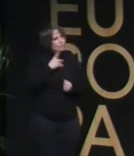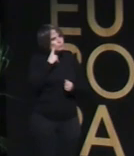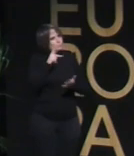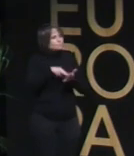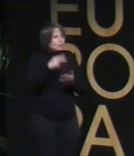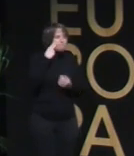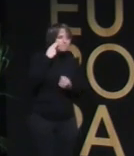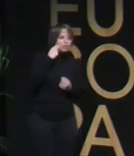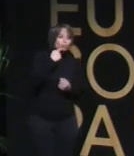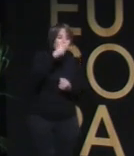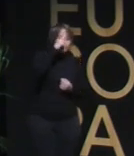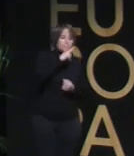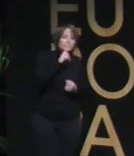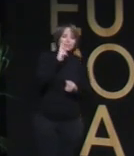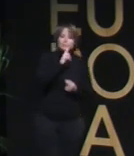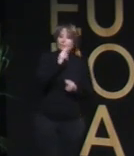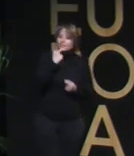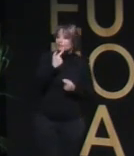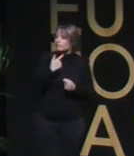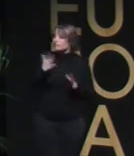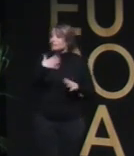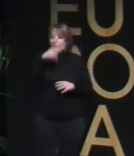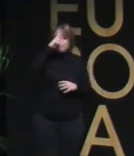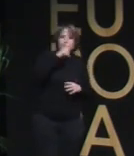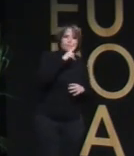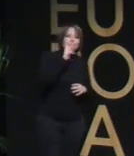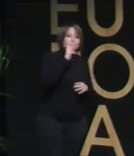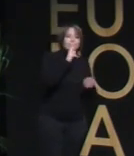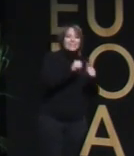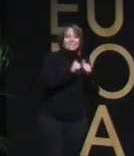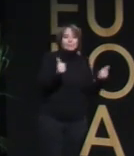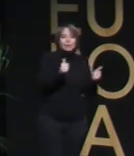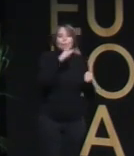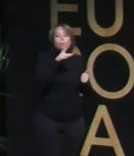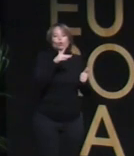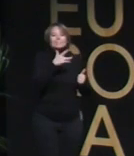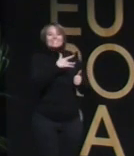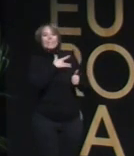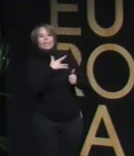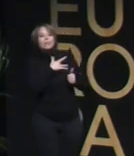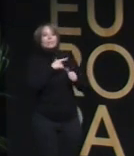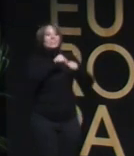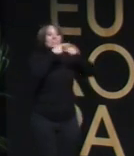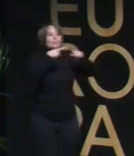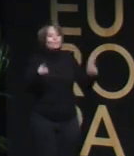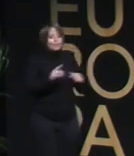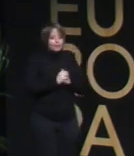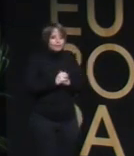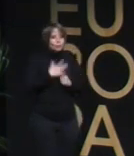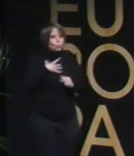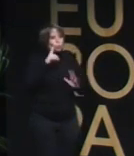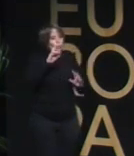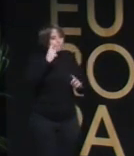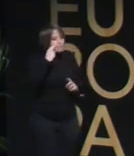padres que dicen, y madres que dicen a los hijos, es que papá y mamá se van a separar porque se quieren de forma diferente. A mí eso me da mucho